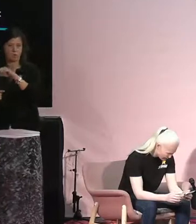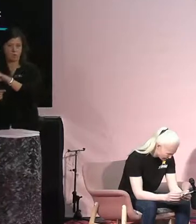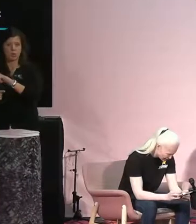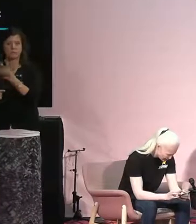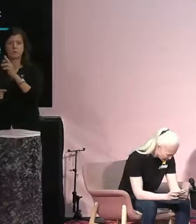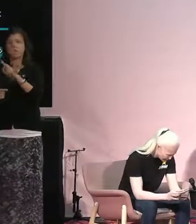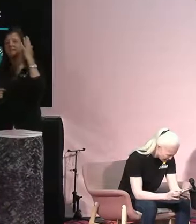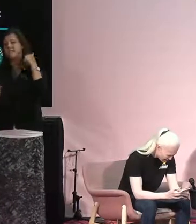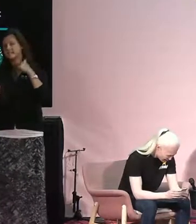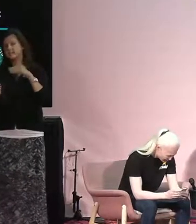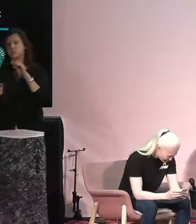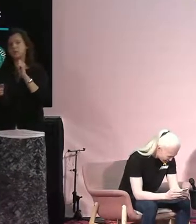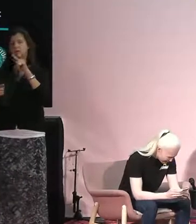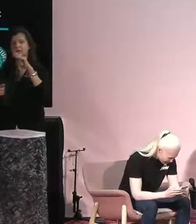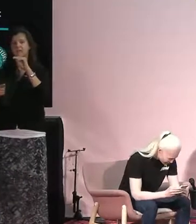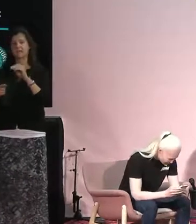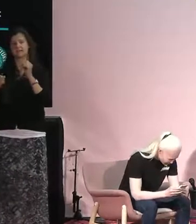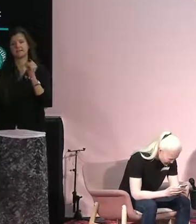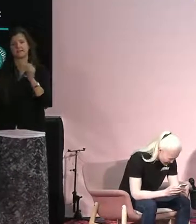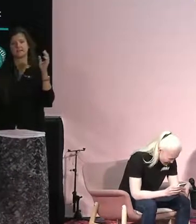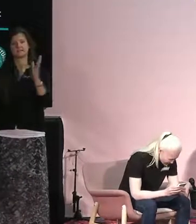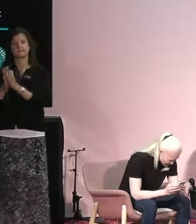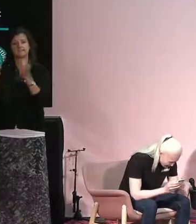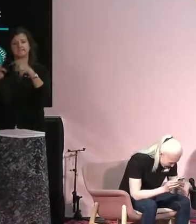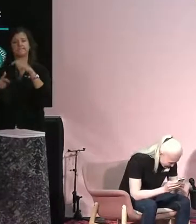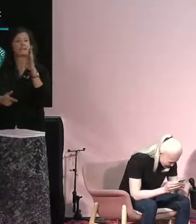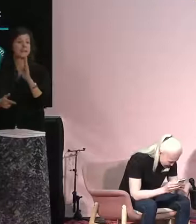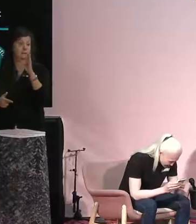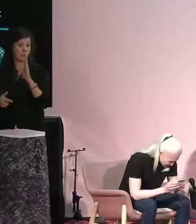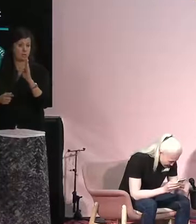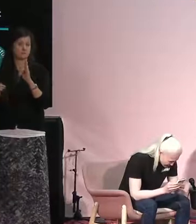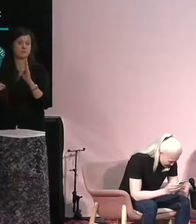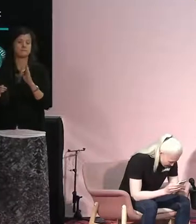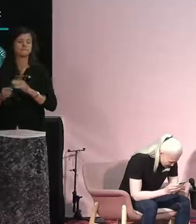Greta Thunberg började strejka, skolstrejka för klimatet.